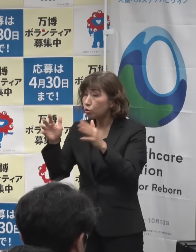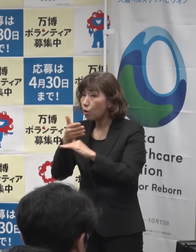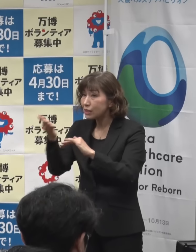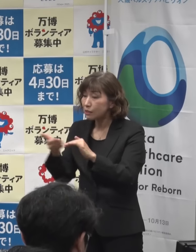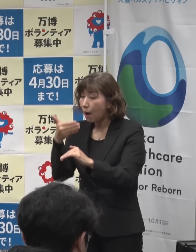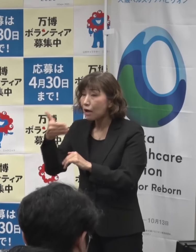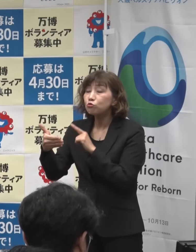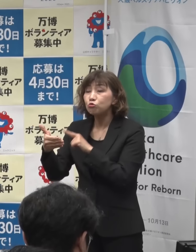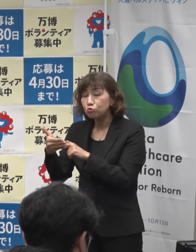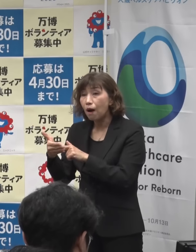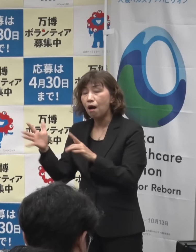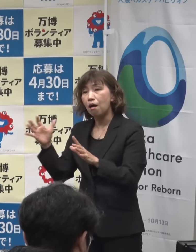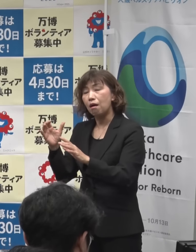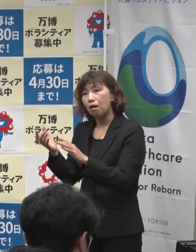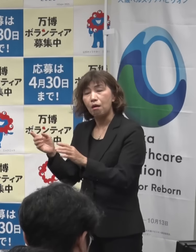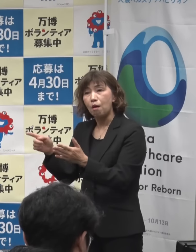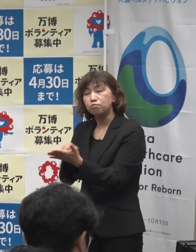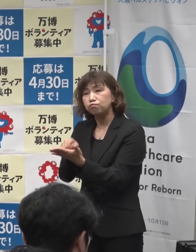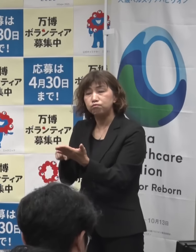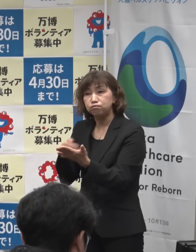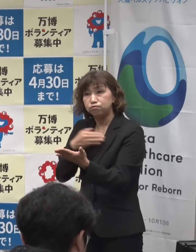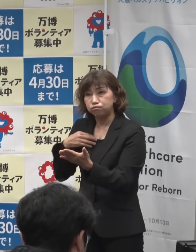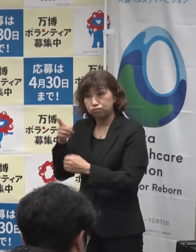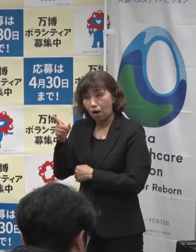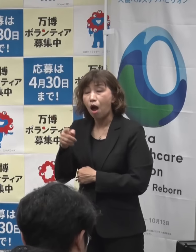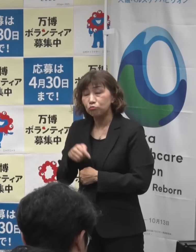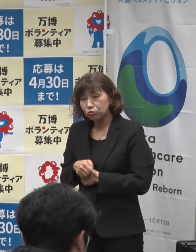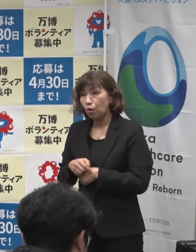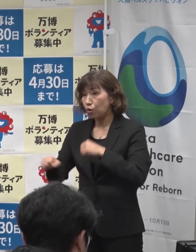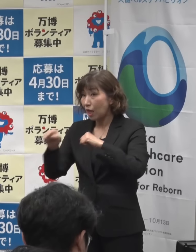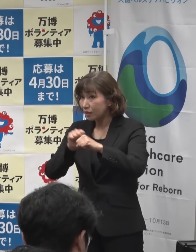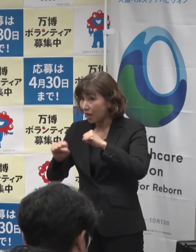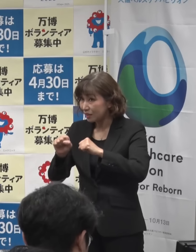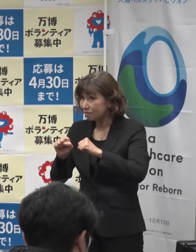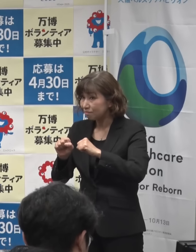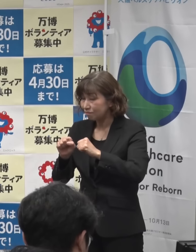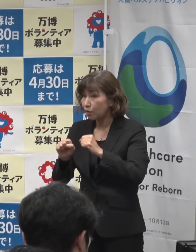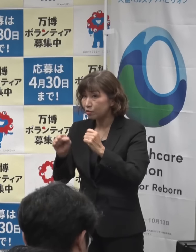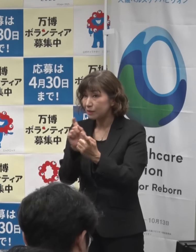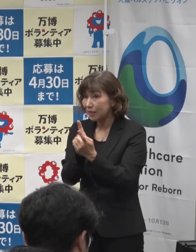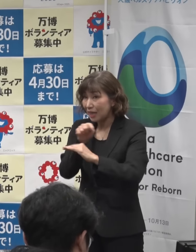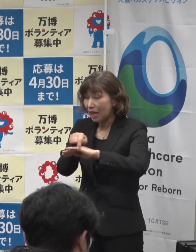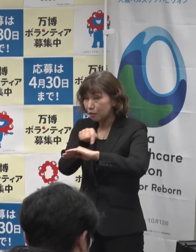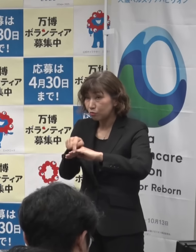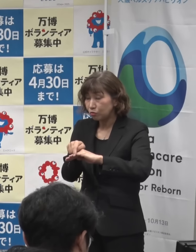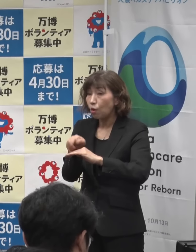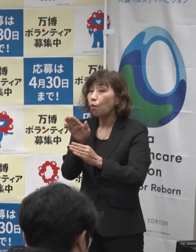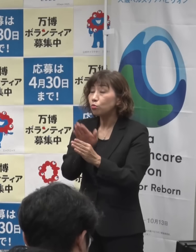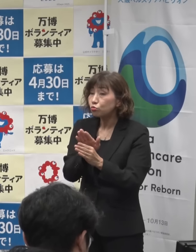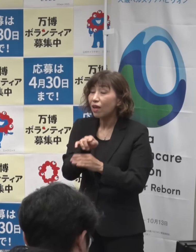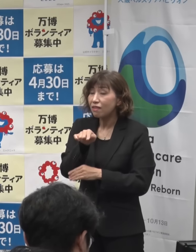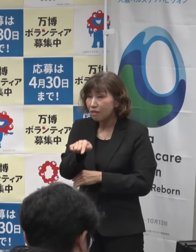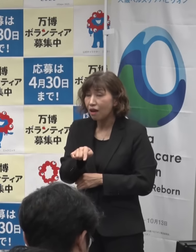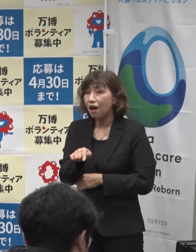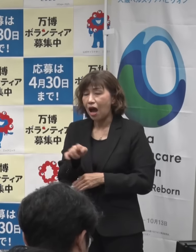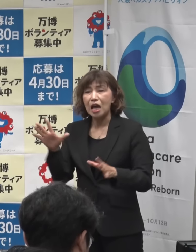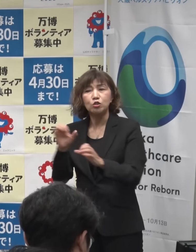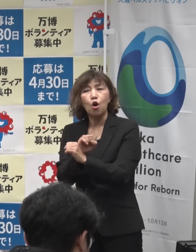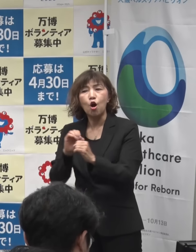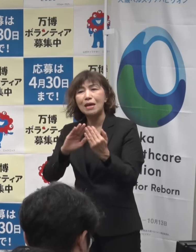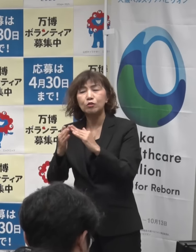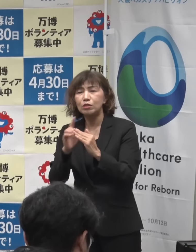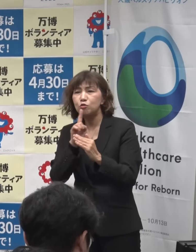っかりと対策を取り組むことで、その消滅都市からのそして消滅都市と言われても